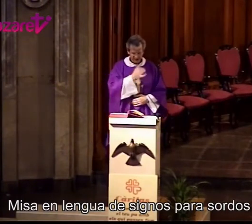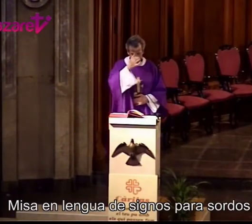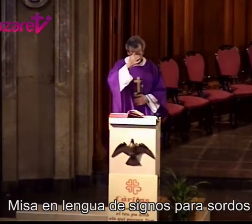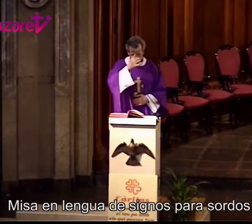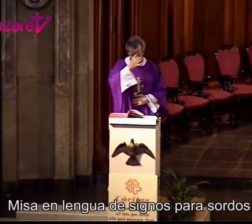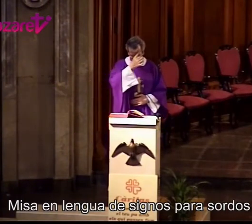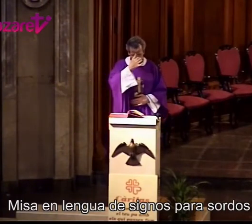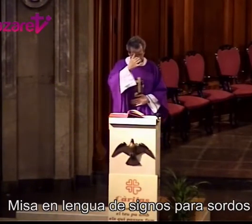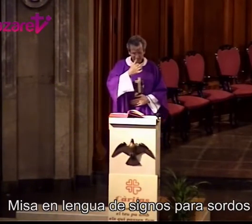Señor.